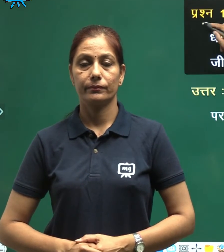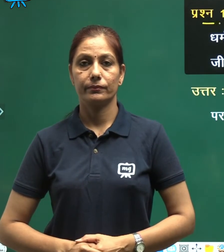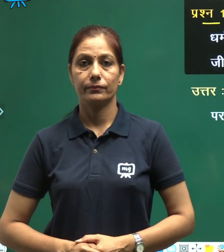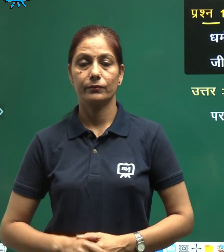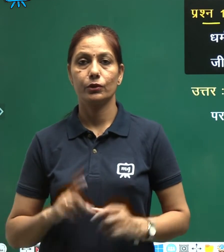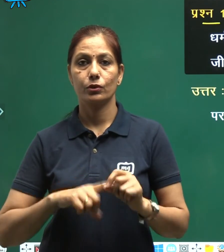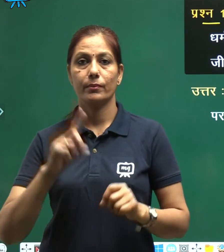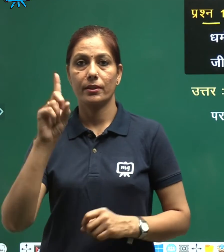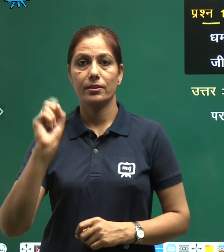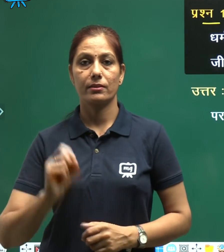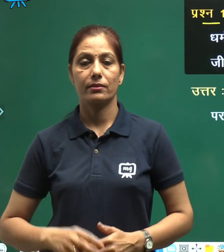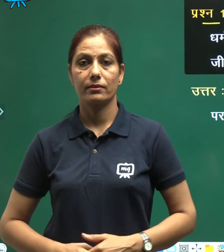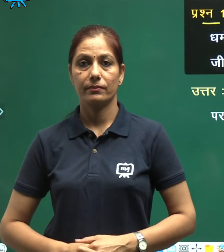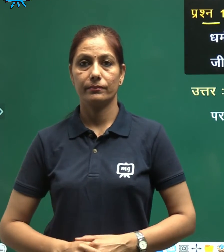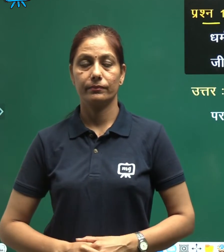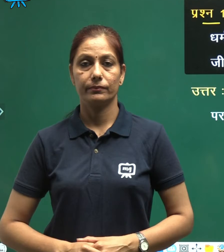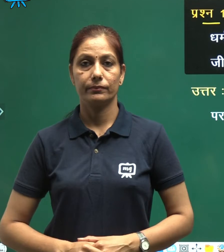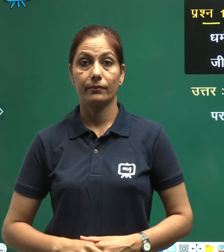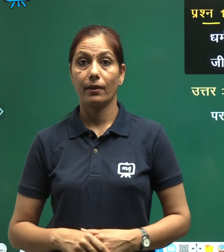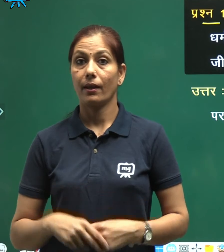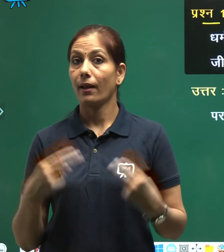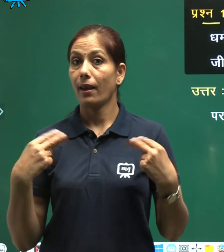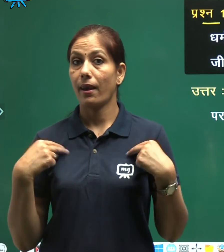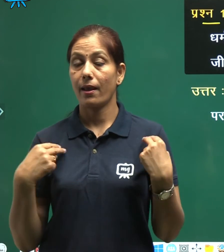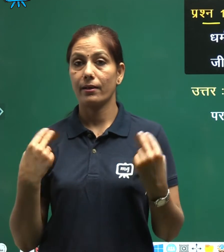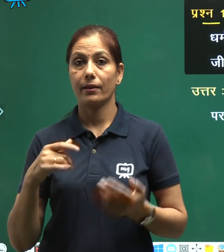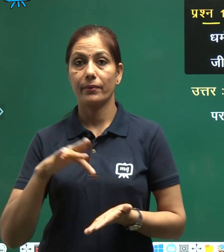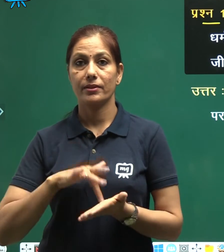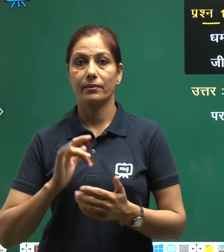प्रश्न 10, न्याय के मैदान में